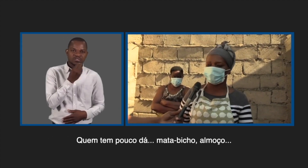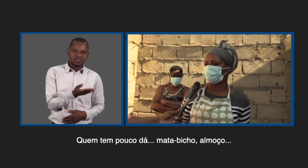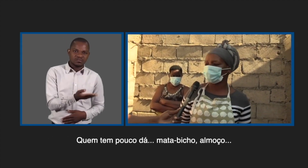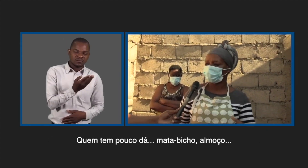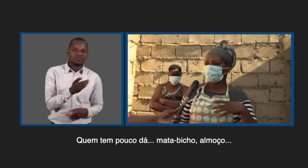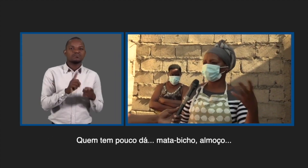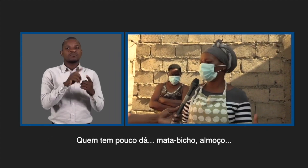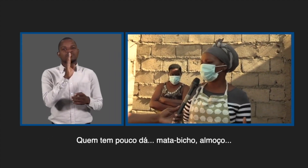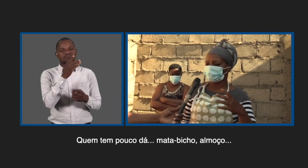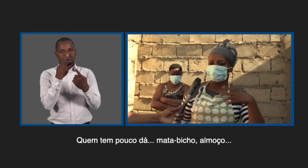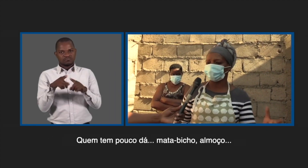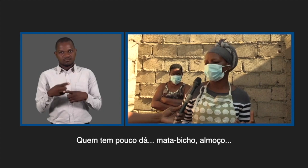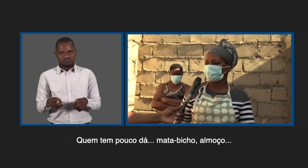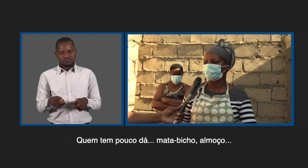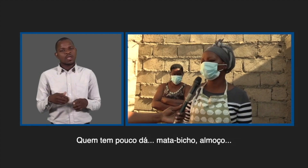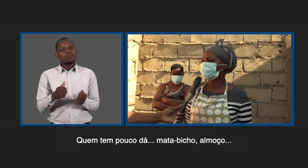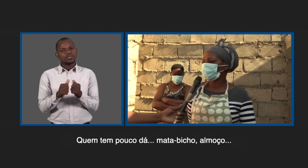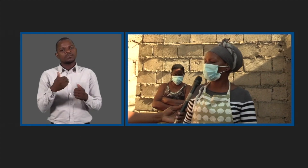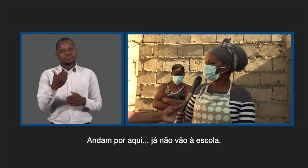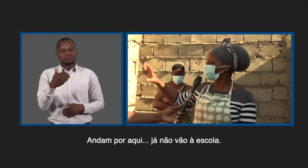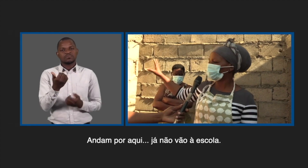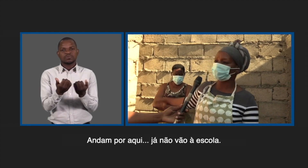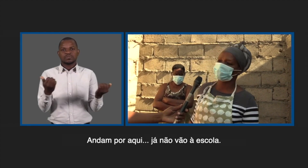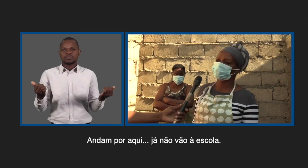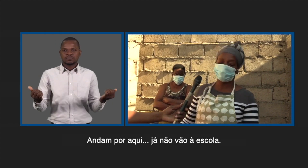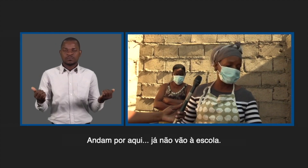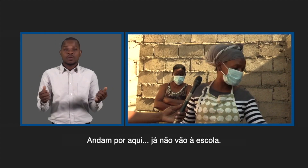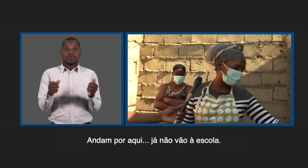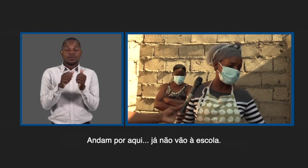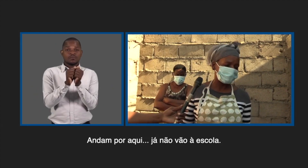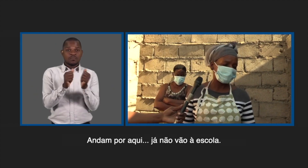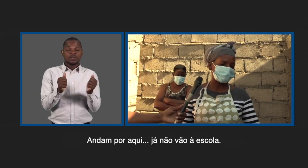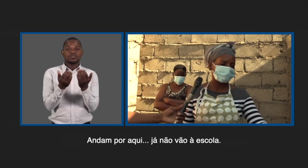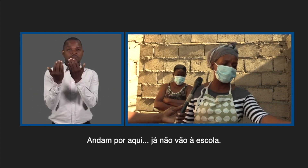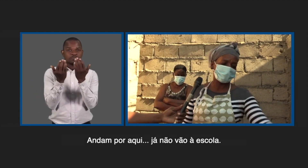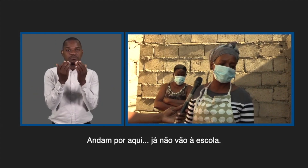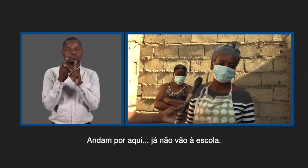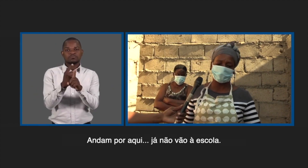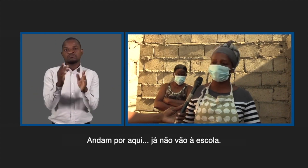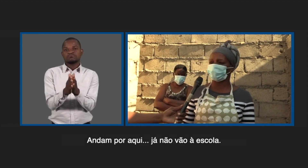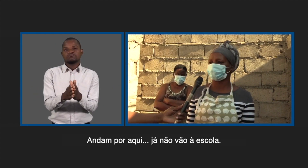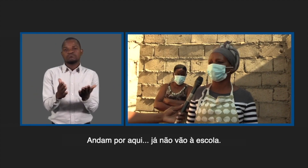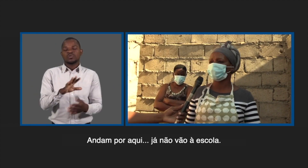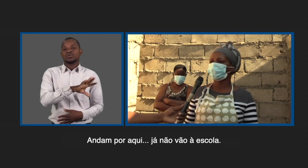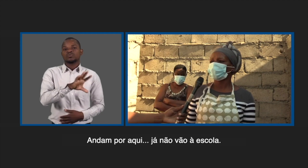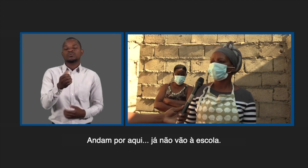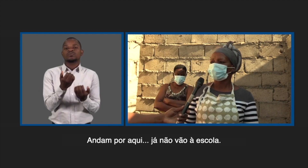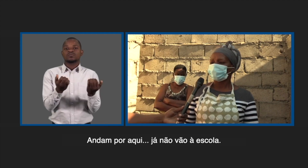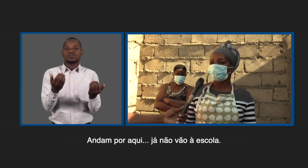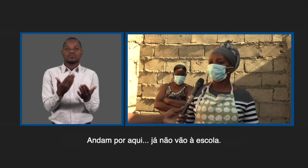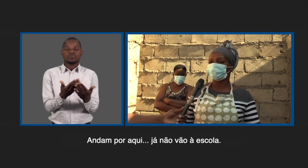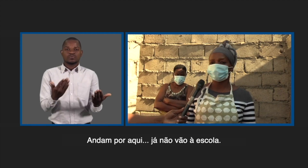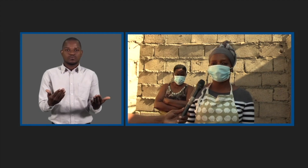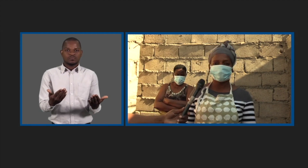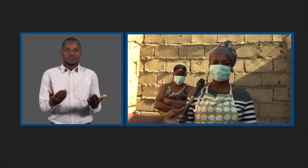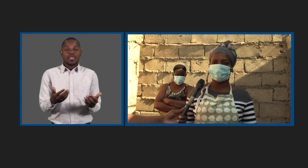de comer, batabicho, almoço, assim. Andam aqui, assim. Esse aqui já não vai para a escola, aquela também já não vai para a escola.